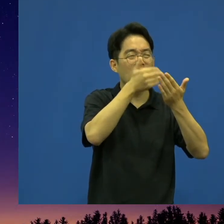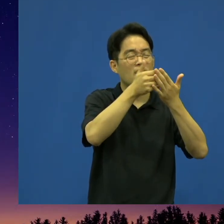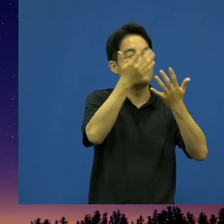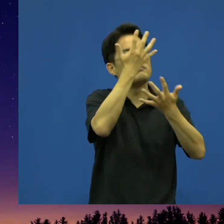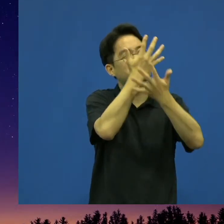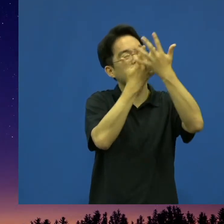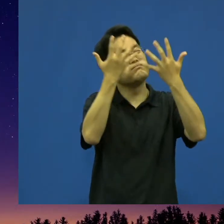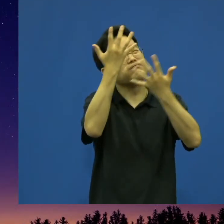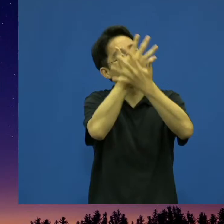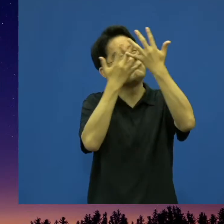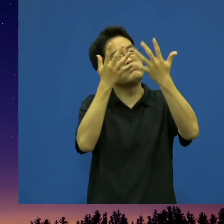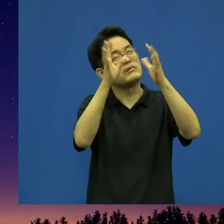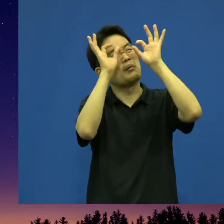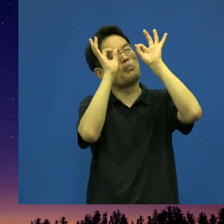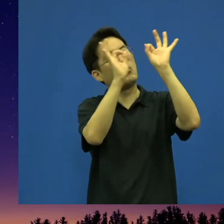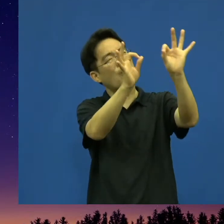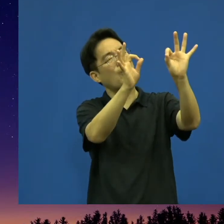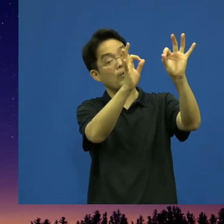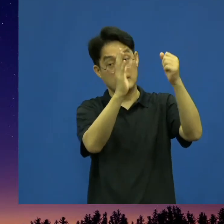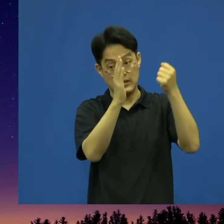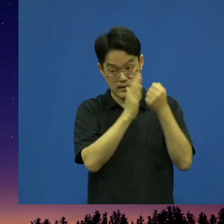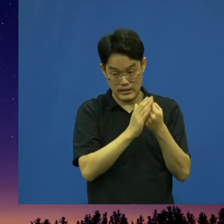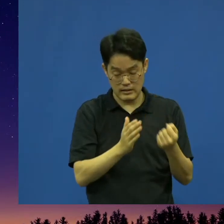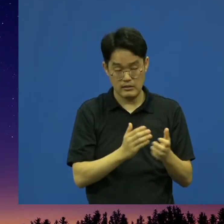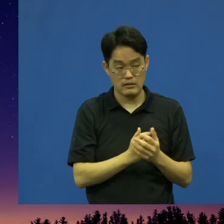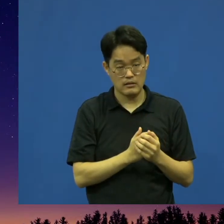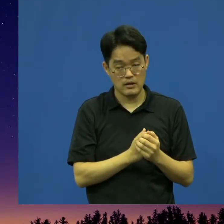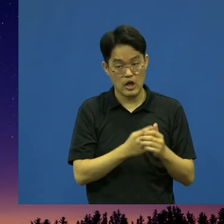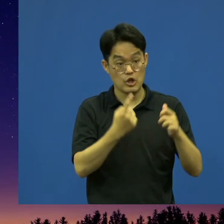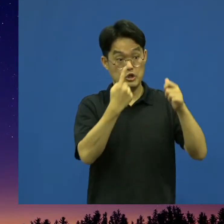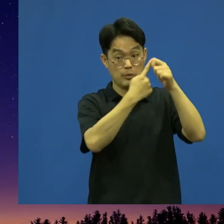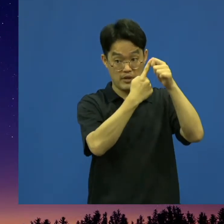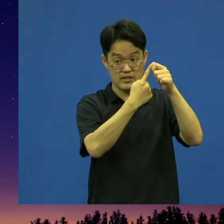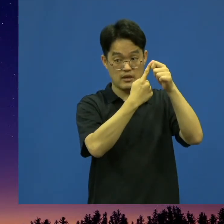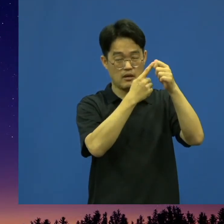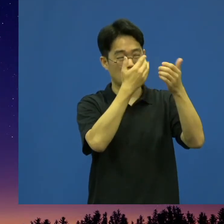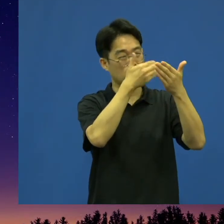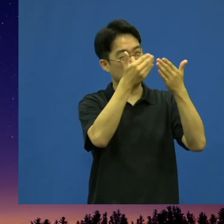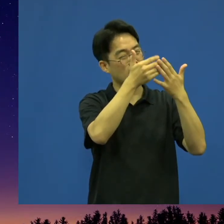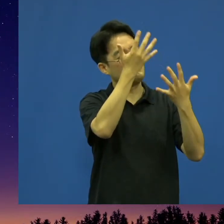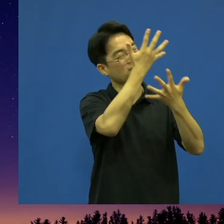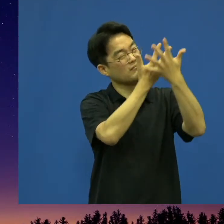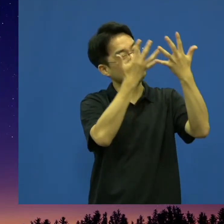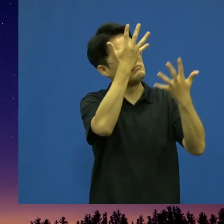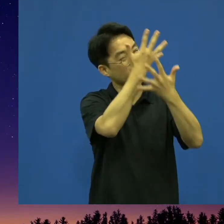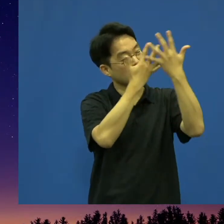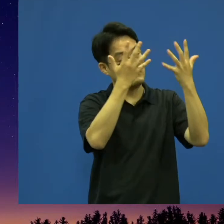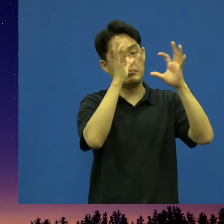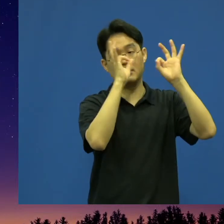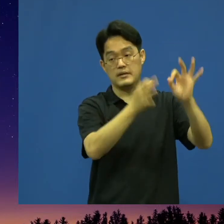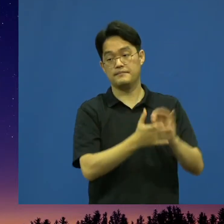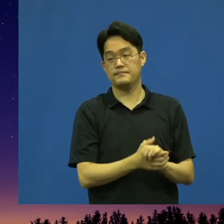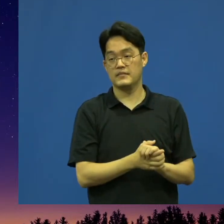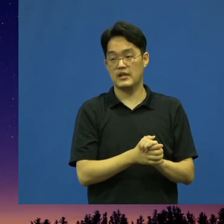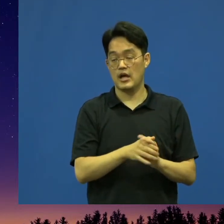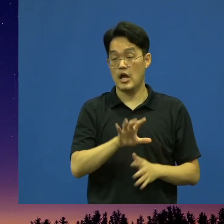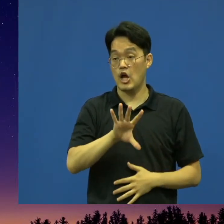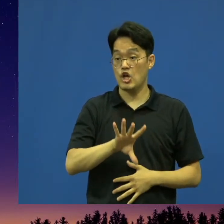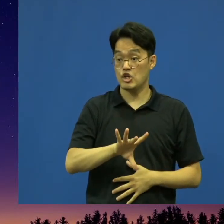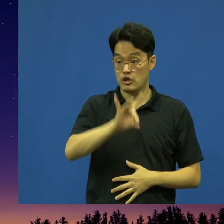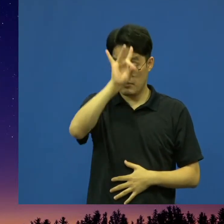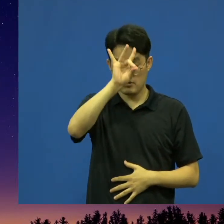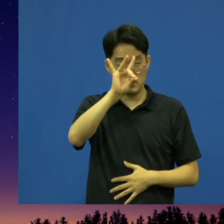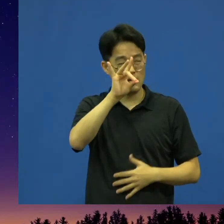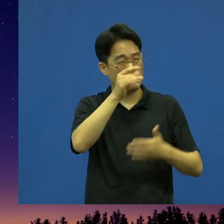내가 보았다 하고 첫 번째 환상이 등장하죠. 그죠? 한번 보십시오. 첫 번째 환상이